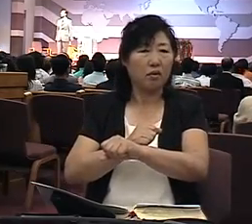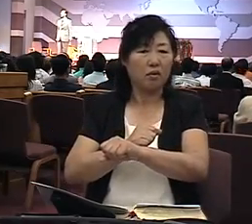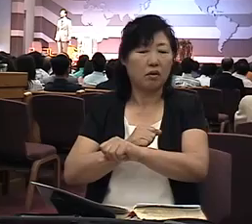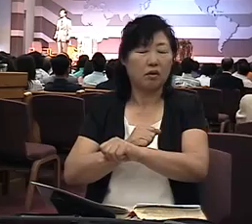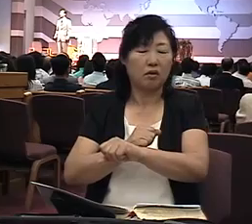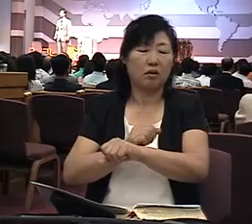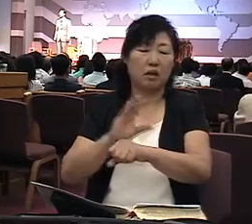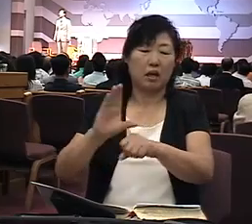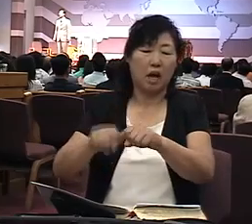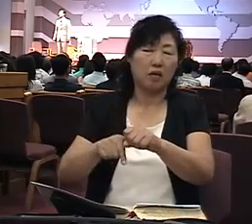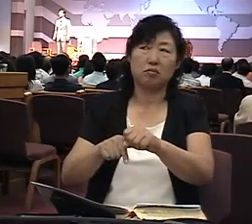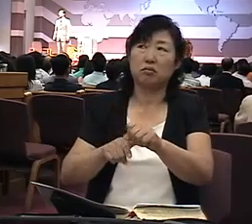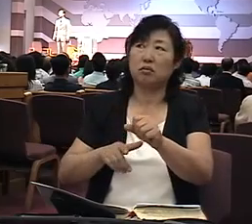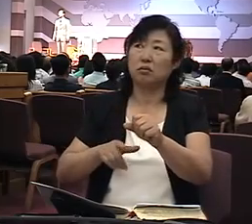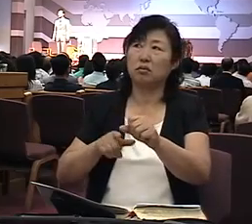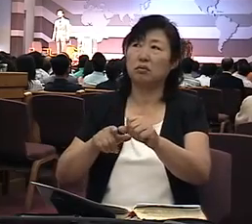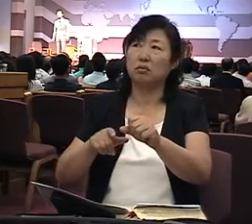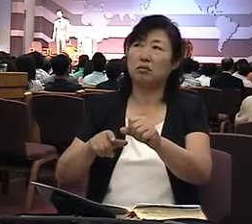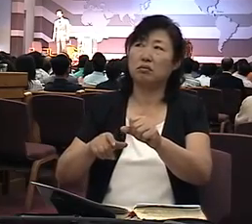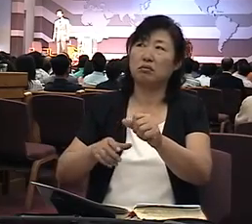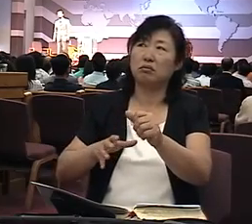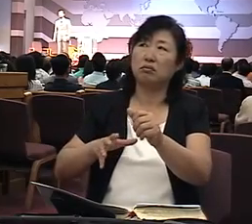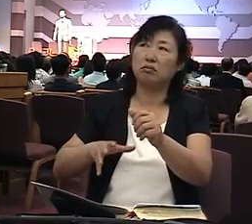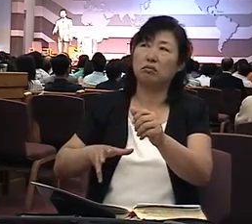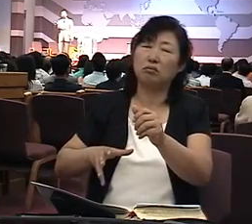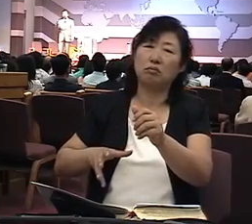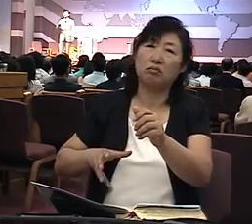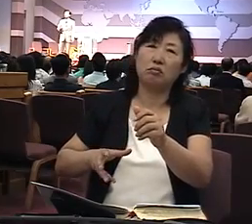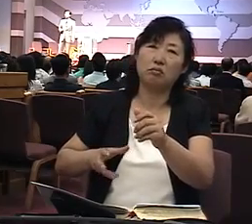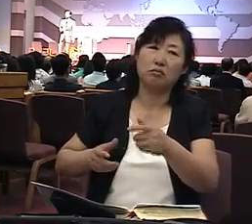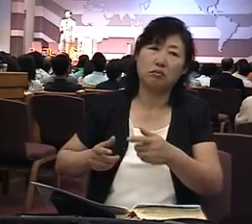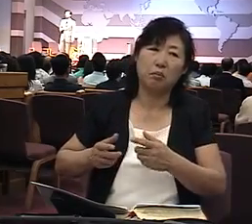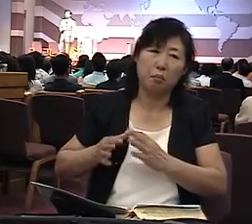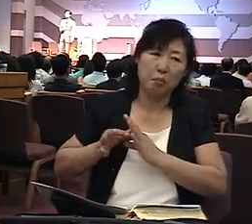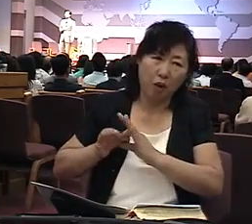위한 기도원의 300명의 군사들이 없다.